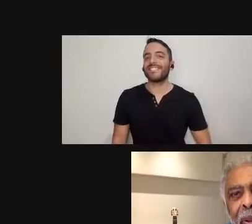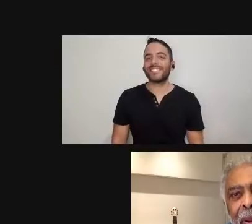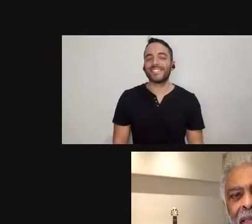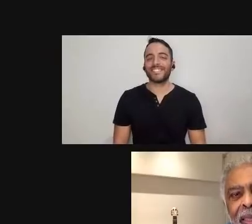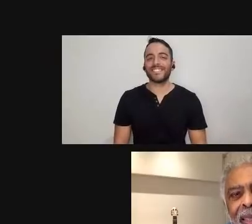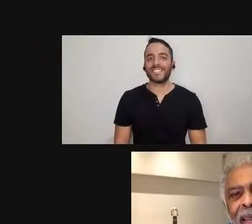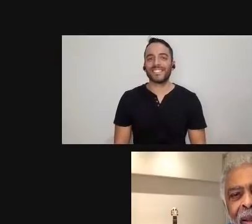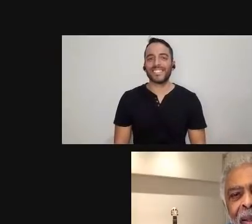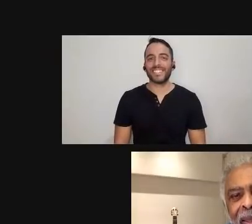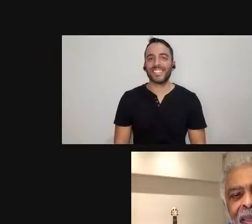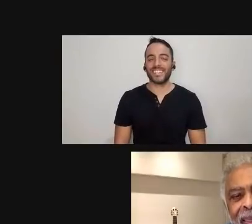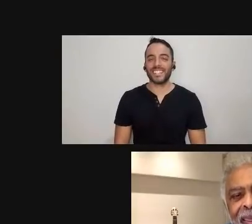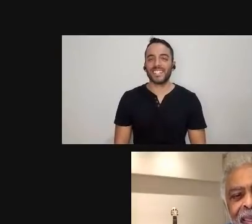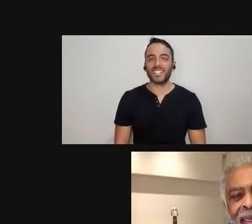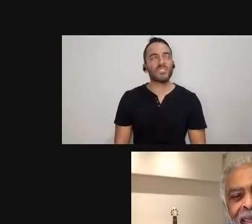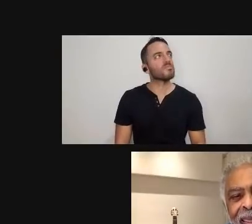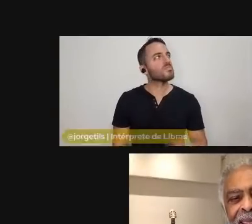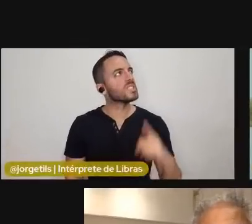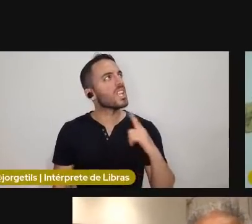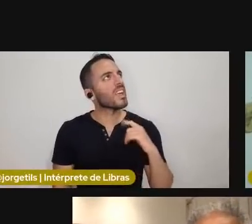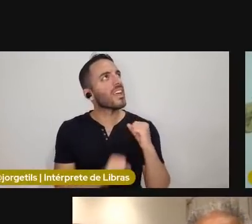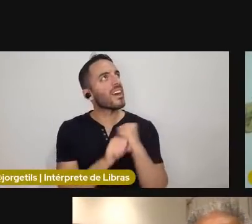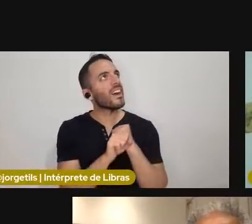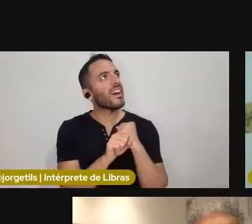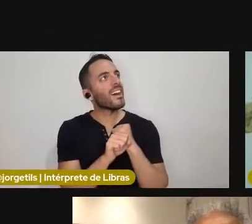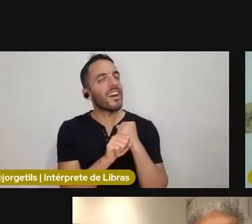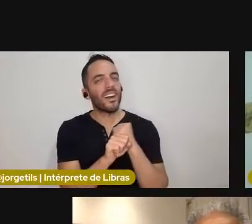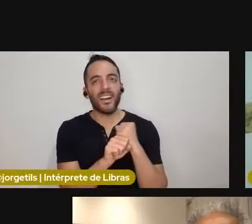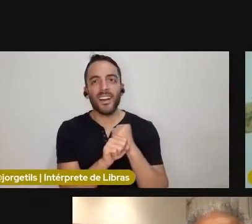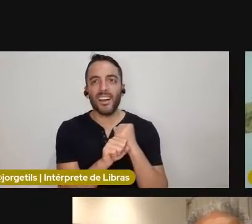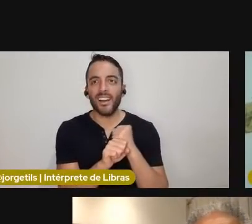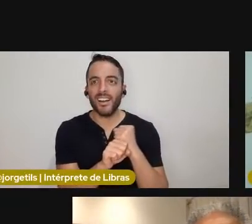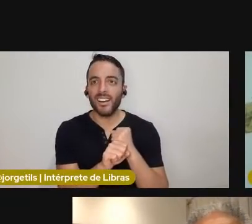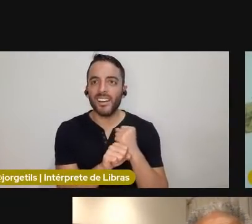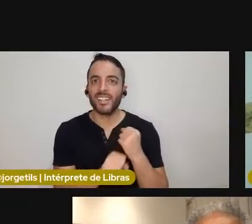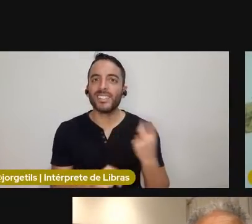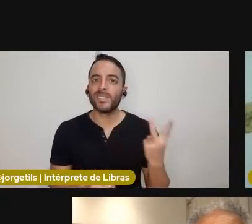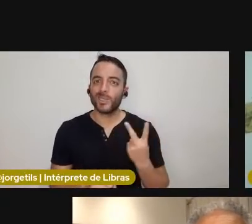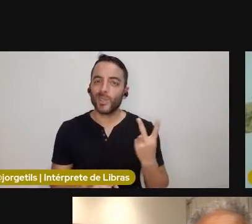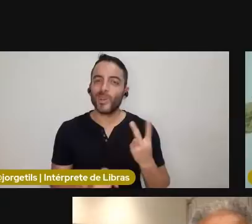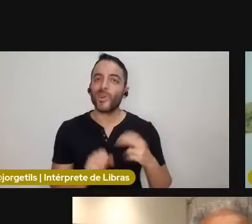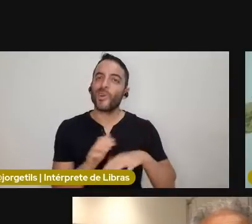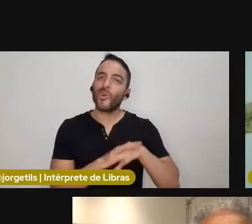Já de algum tempo que a gente se conversa, às